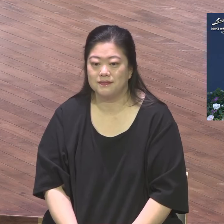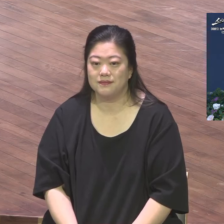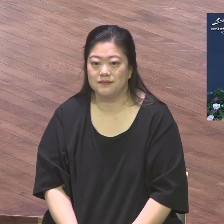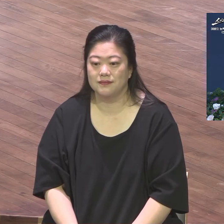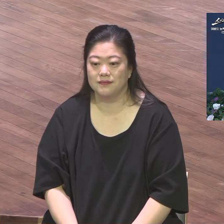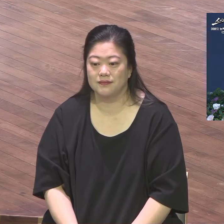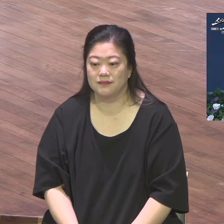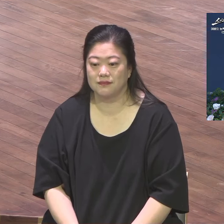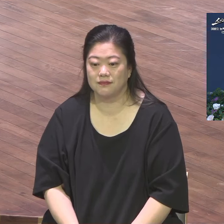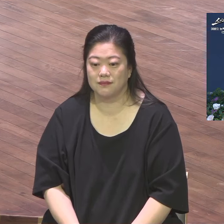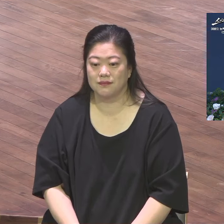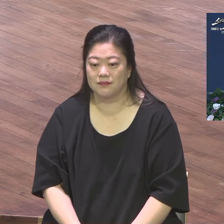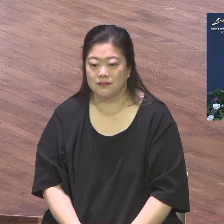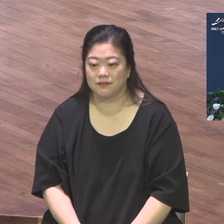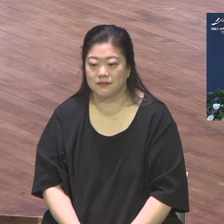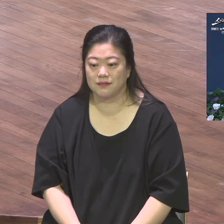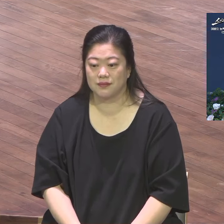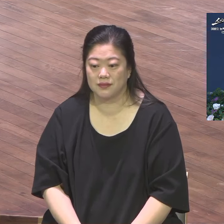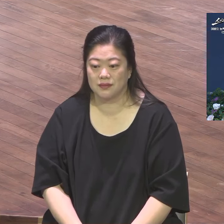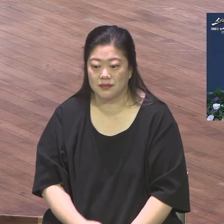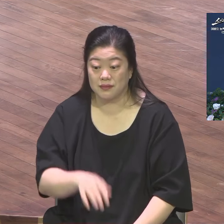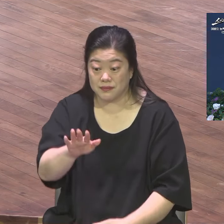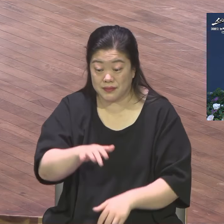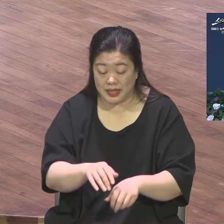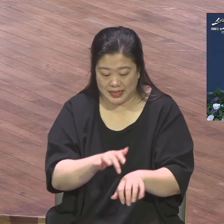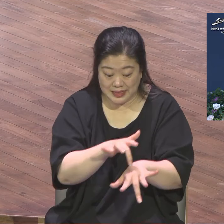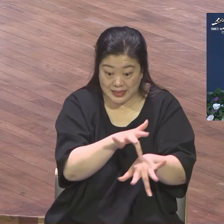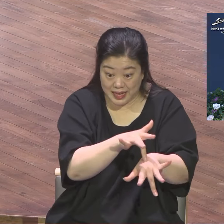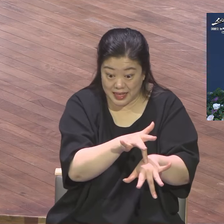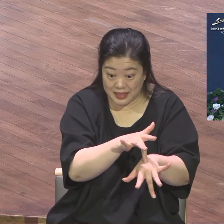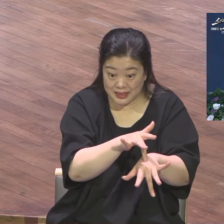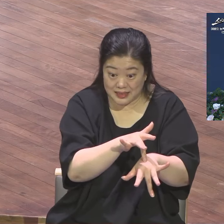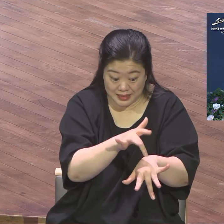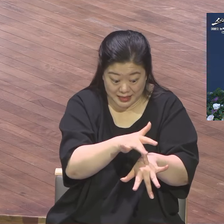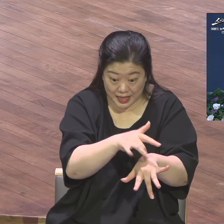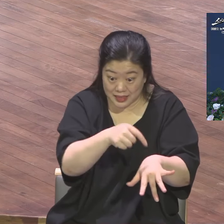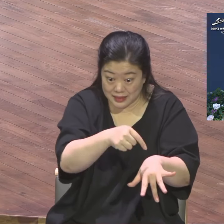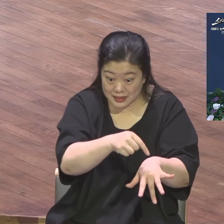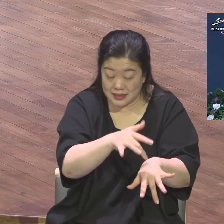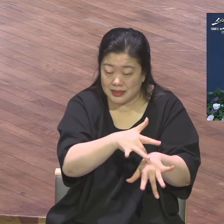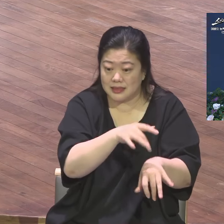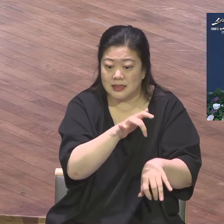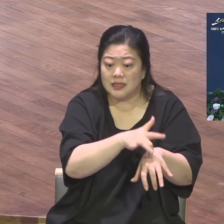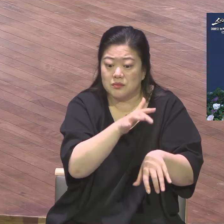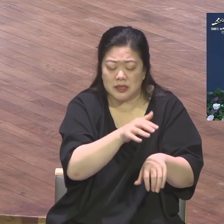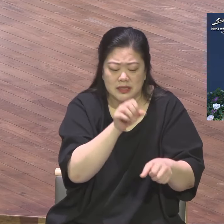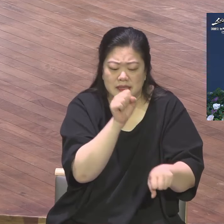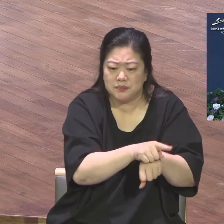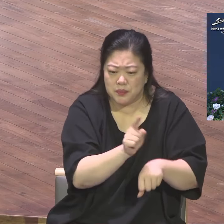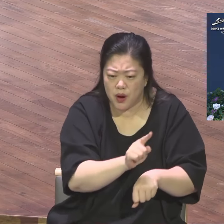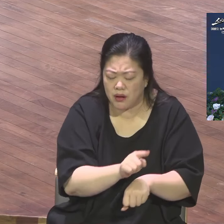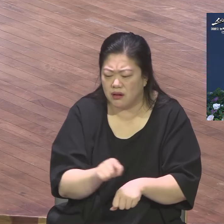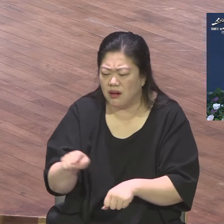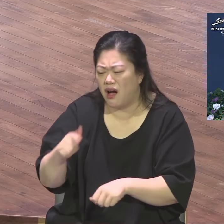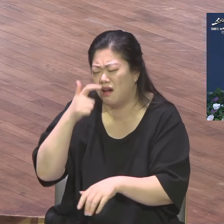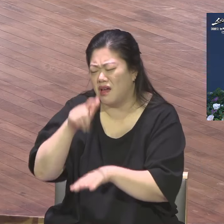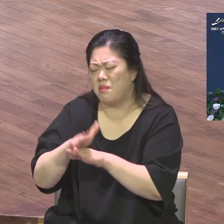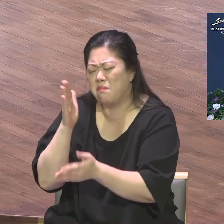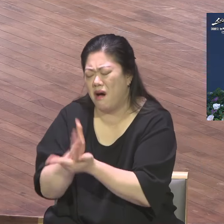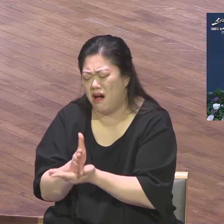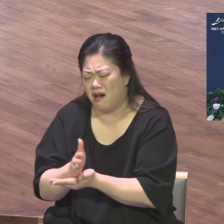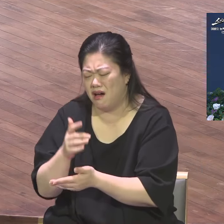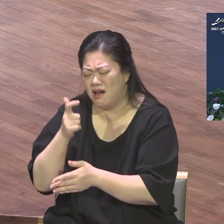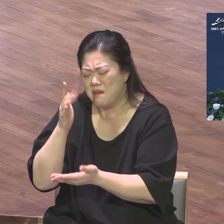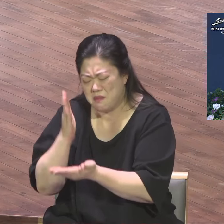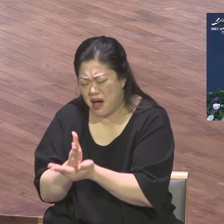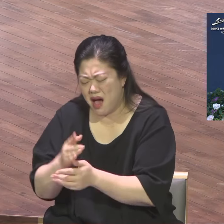얼마나 사단이 예배의 성공에 대해서 방해하는지, 예배 성공하지 못하도록 그냥 참석만